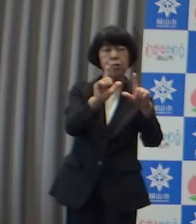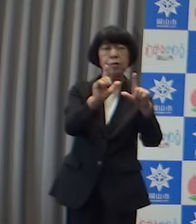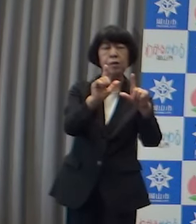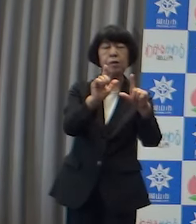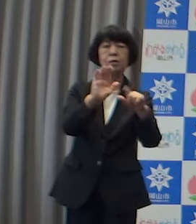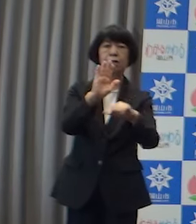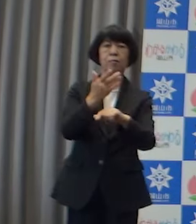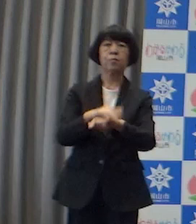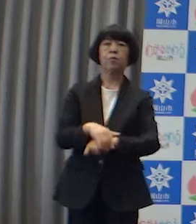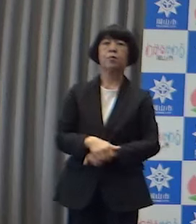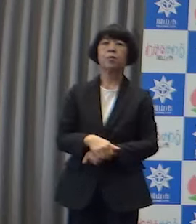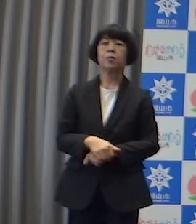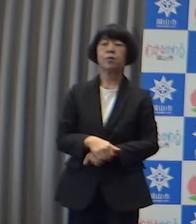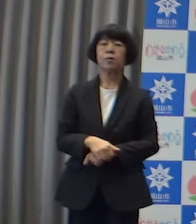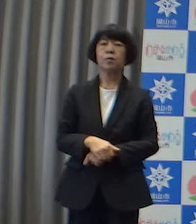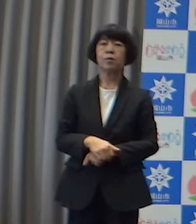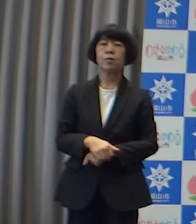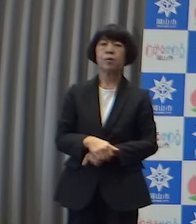ですね。